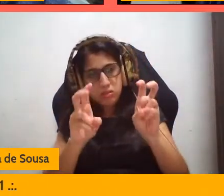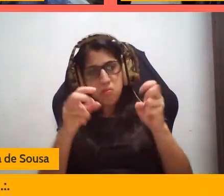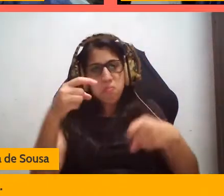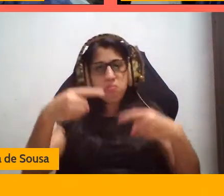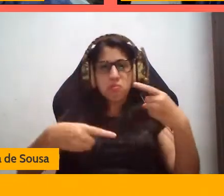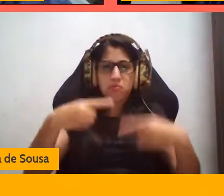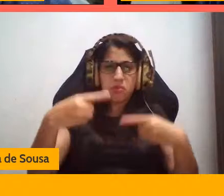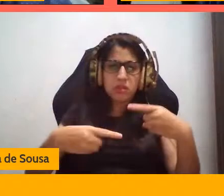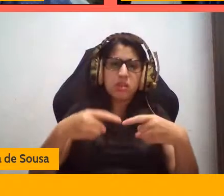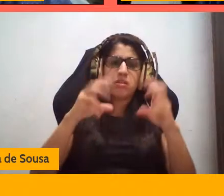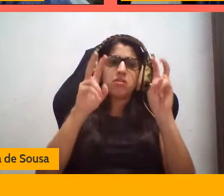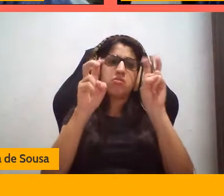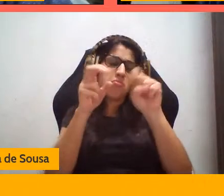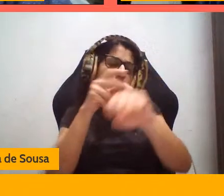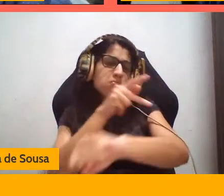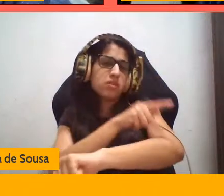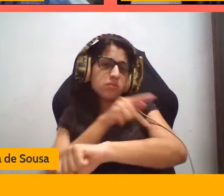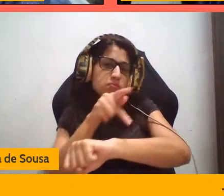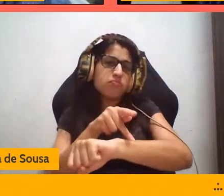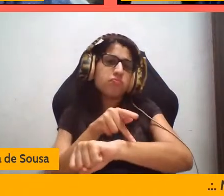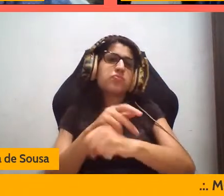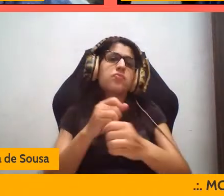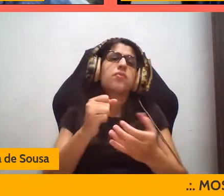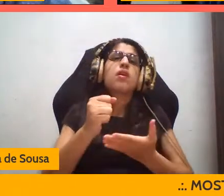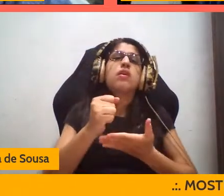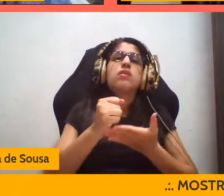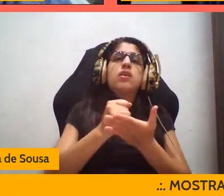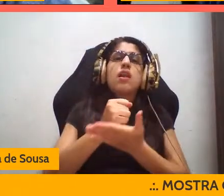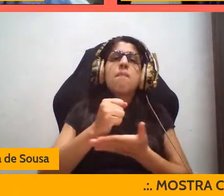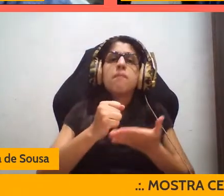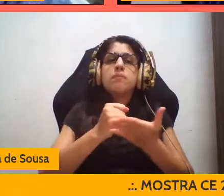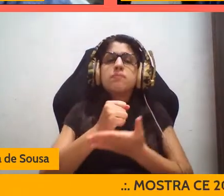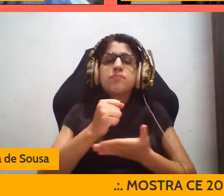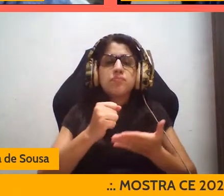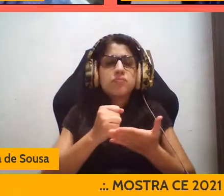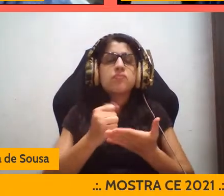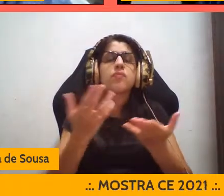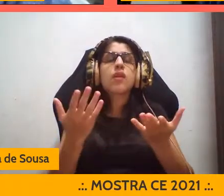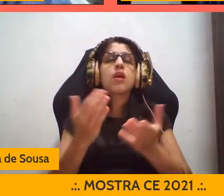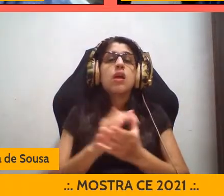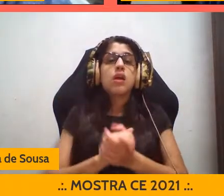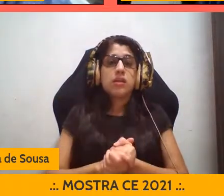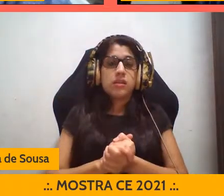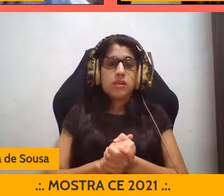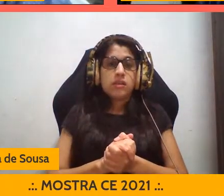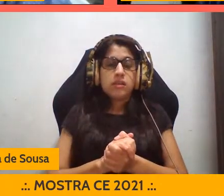pedagógica, são elementos fundamentais. E eu coloquei, né,